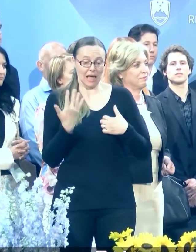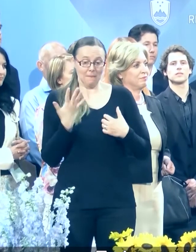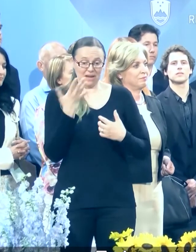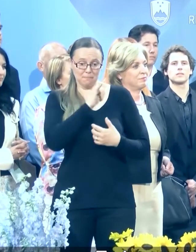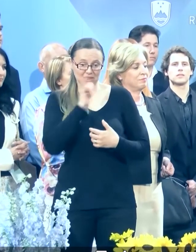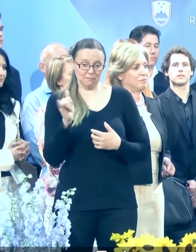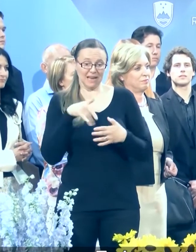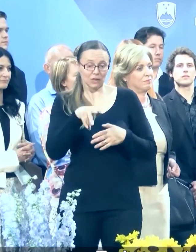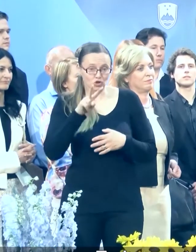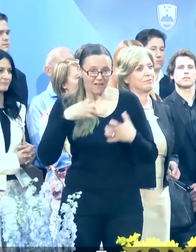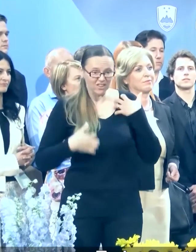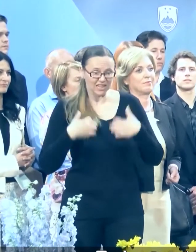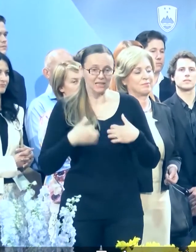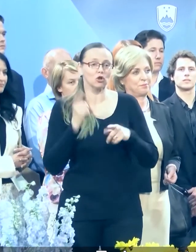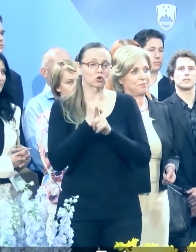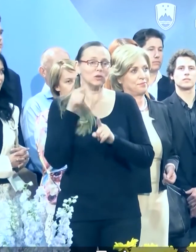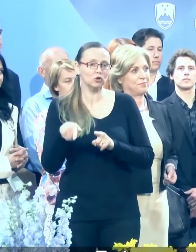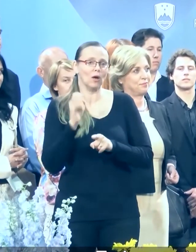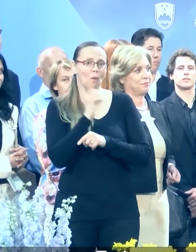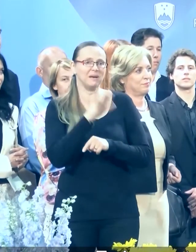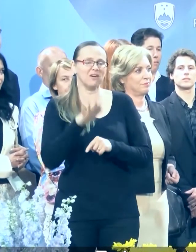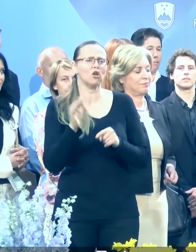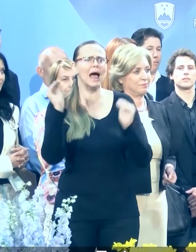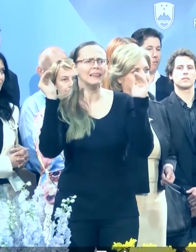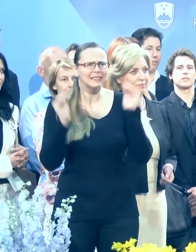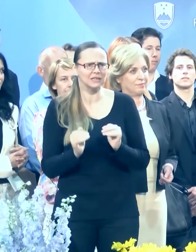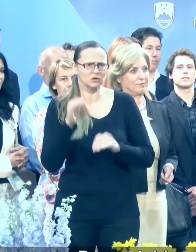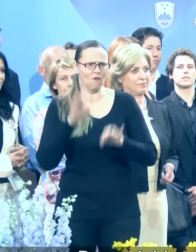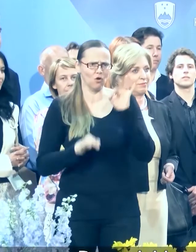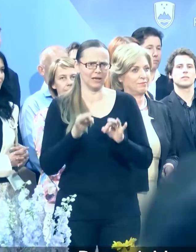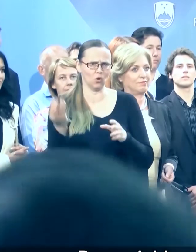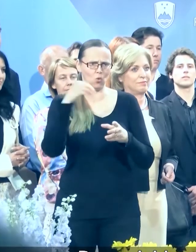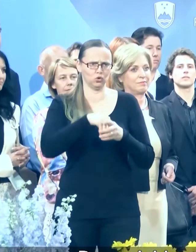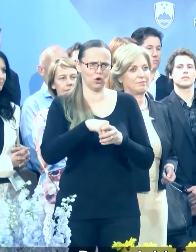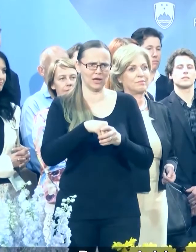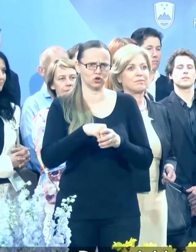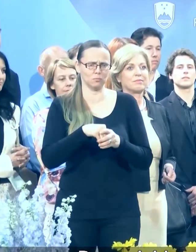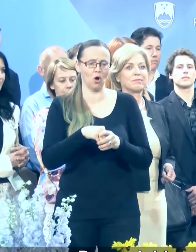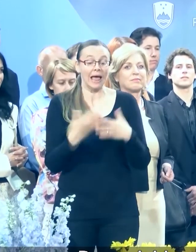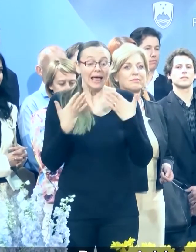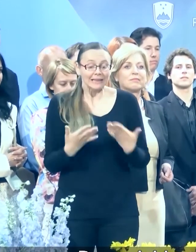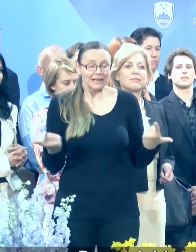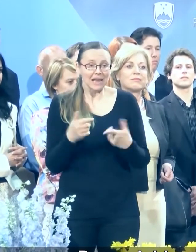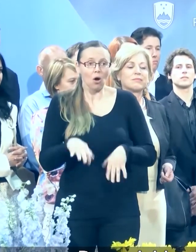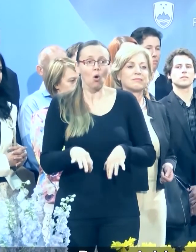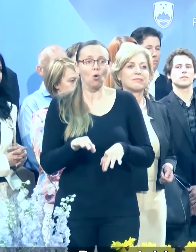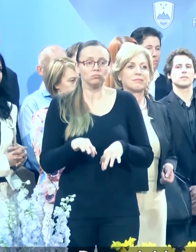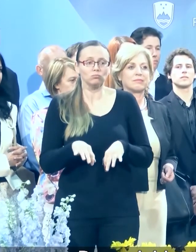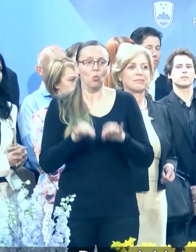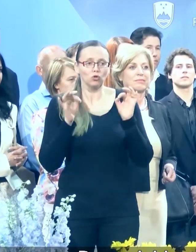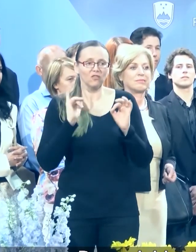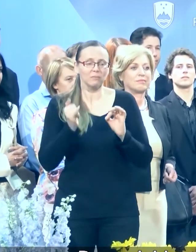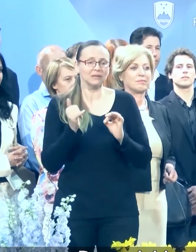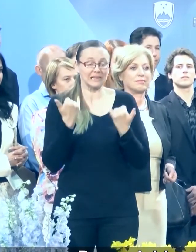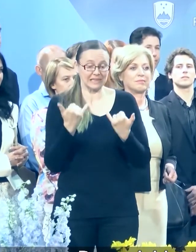kriza je zagotovo vplivala tudi na nižjo volilno udeležbo kot volitve poprej. Danes lahko ugotavljamo, da se je v Evropi